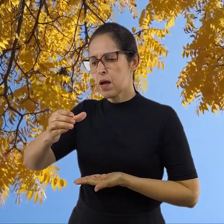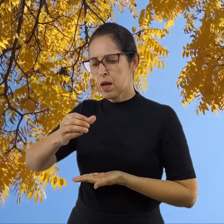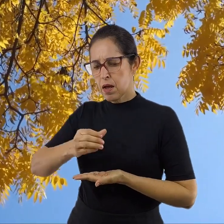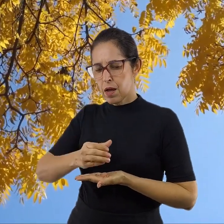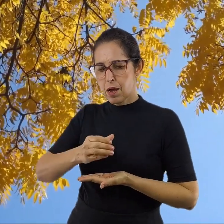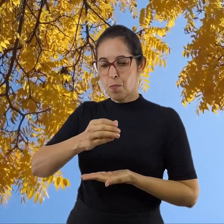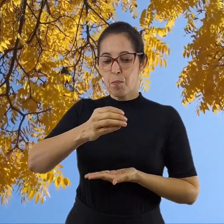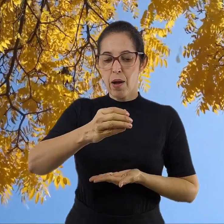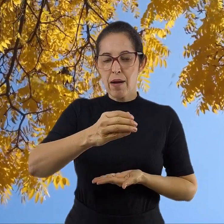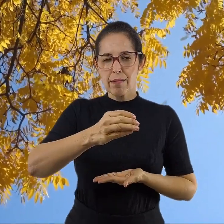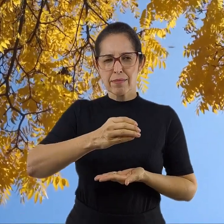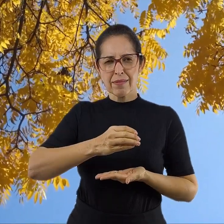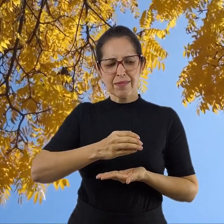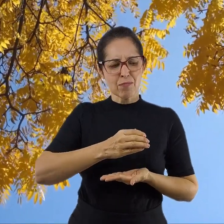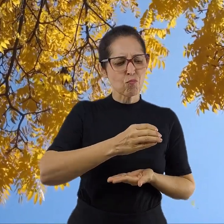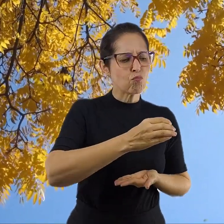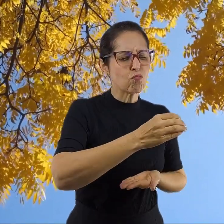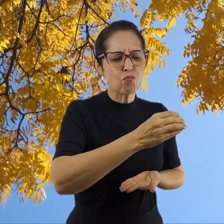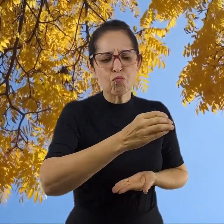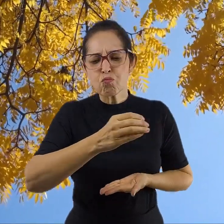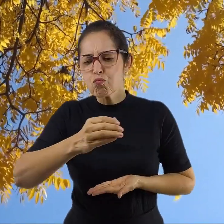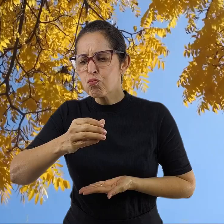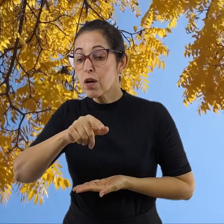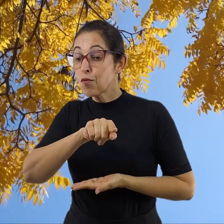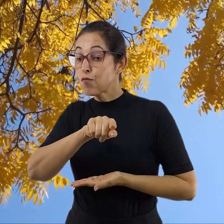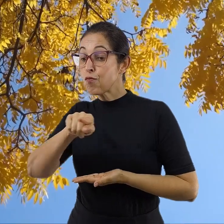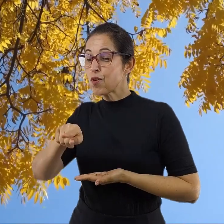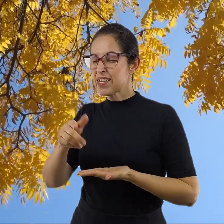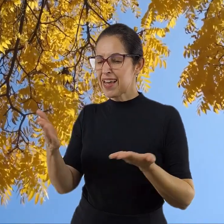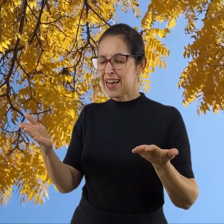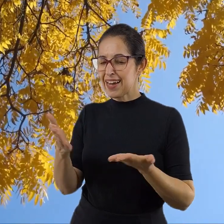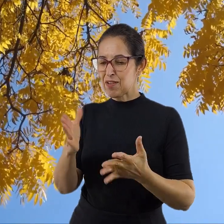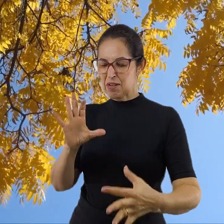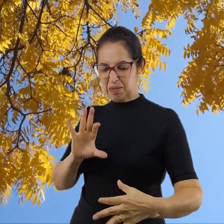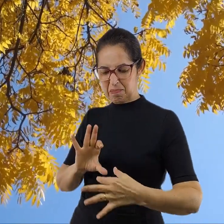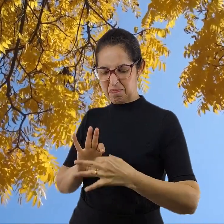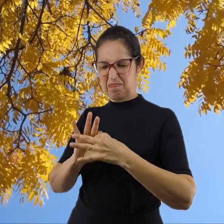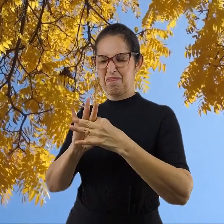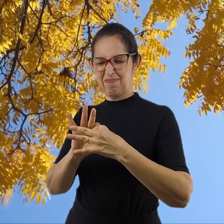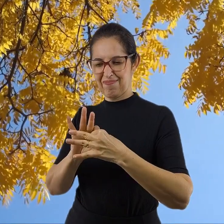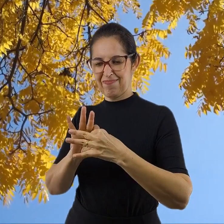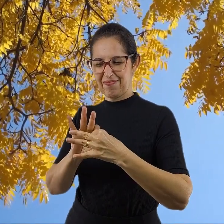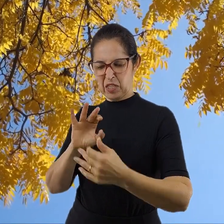seguinte: vocês agora fazem parte do destino desta casa.